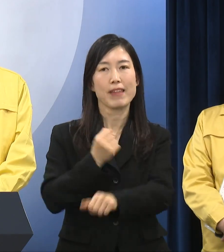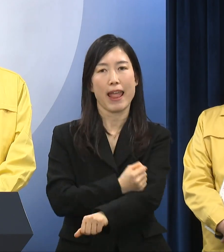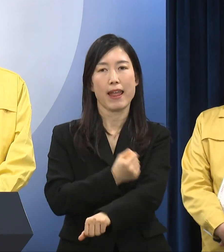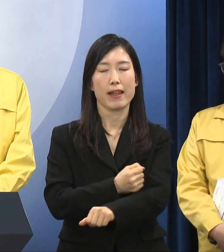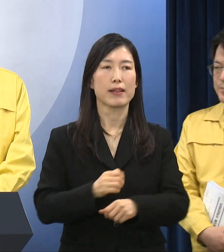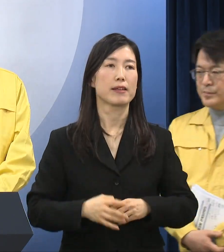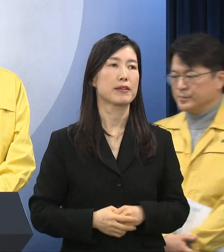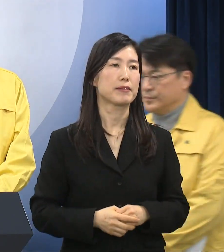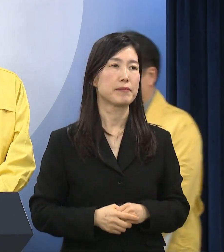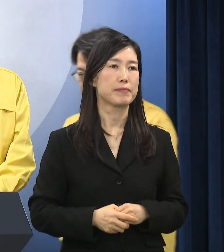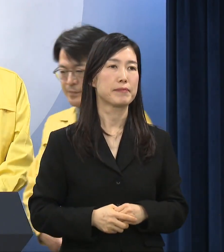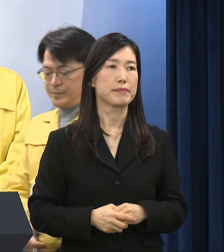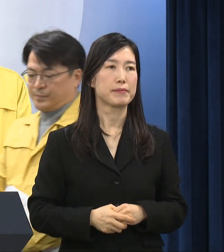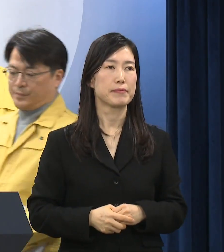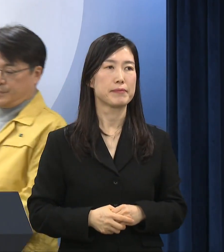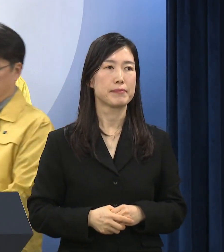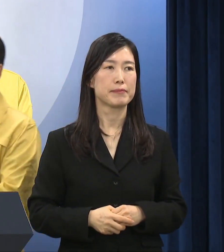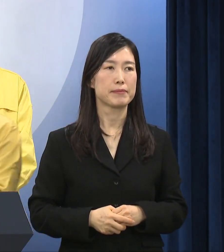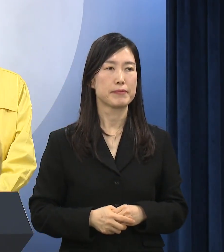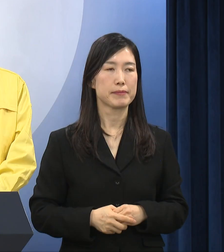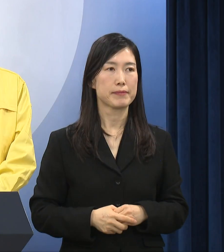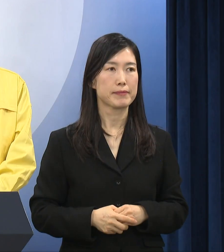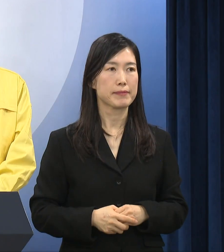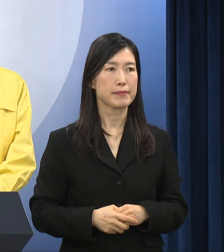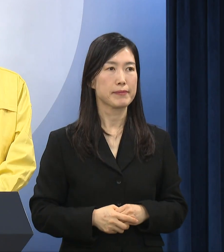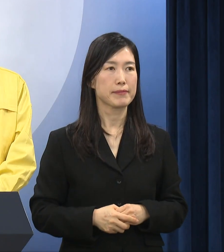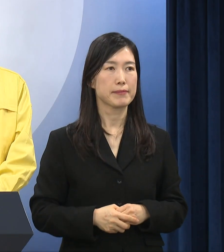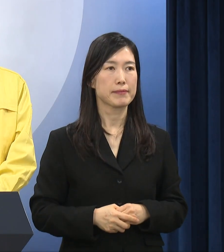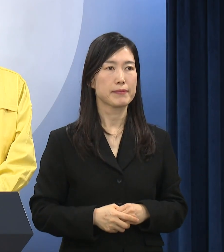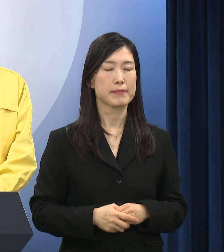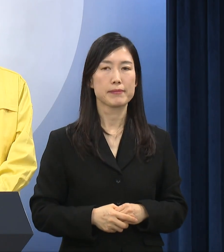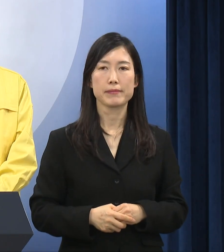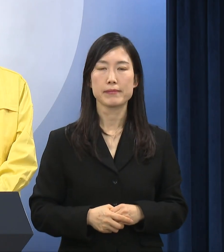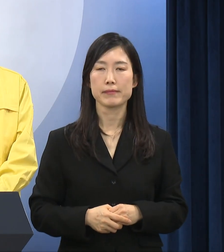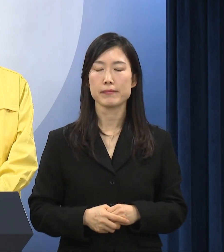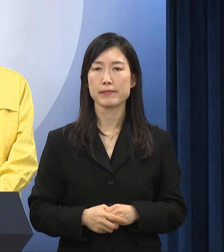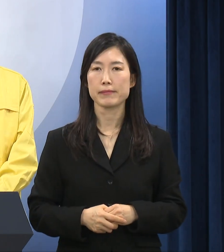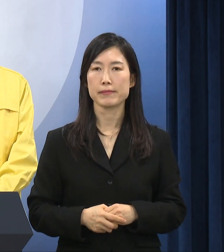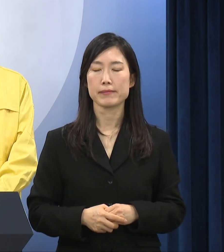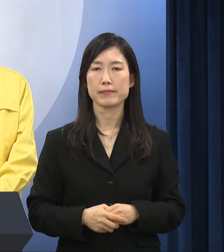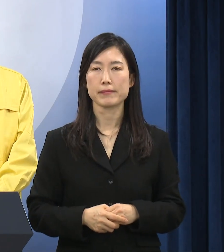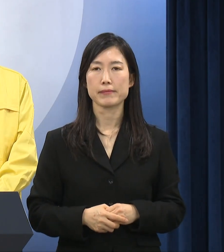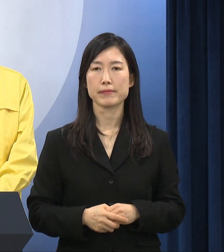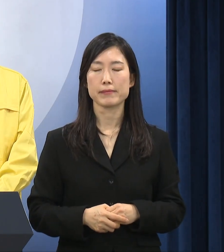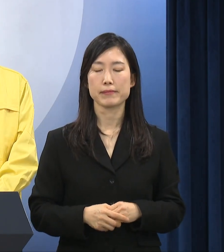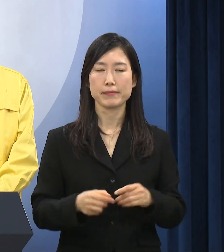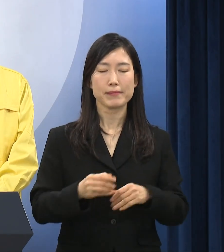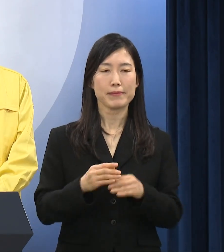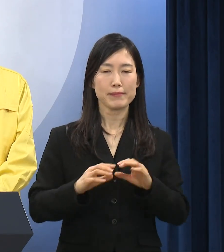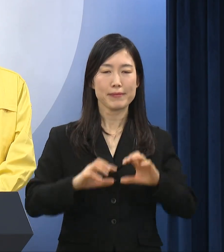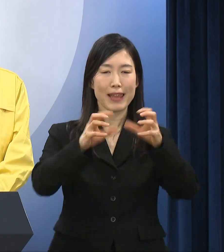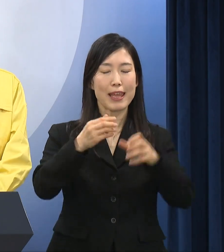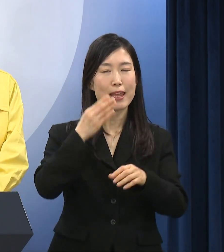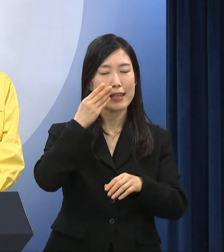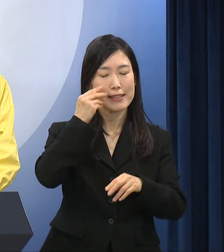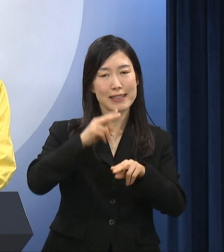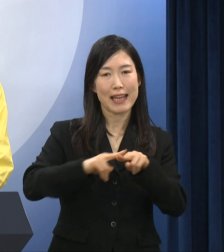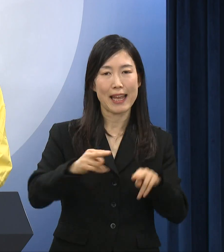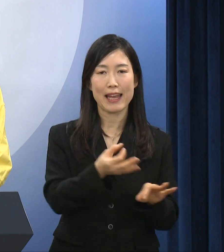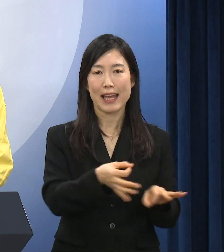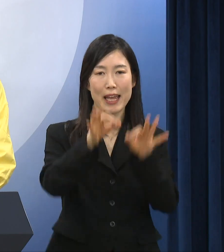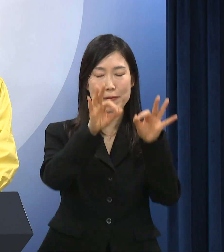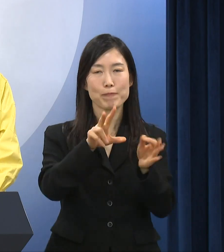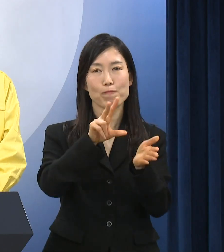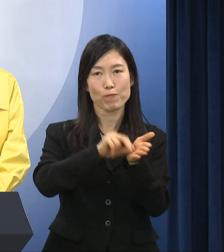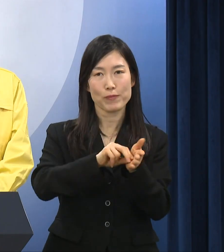예, 유가 또는